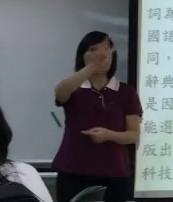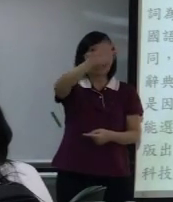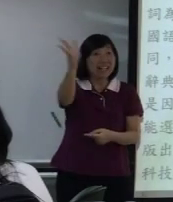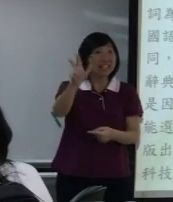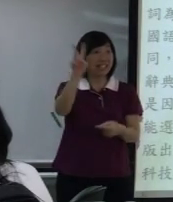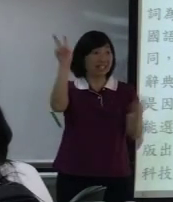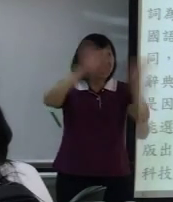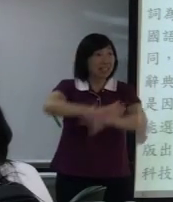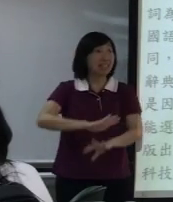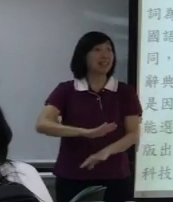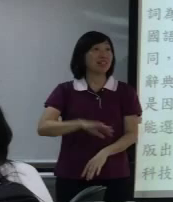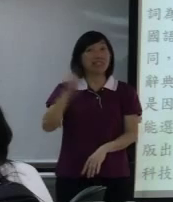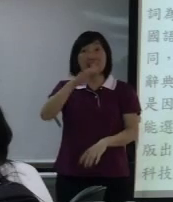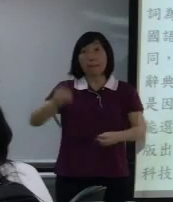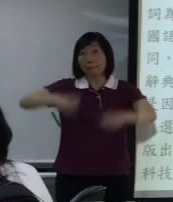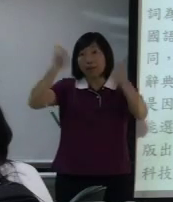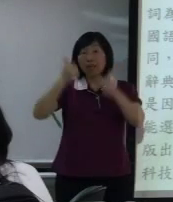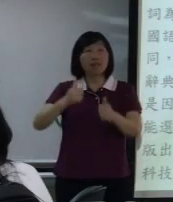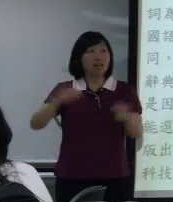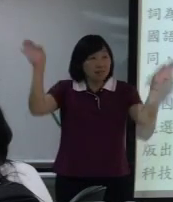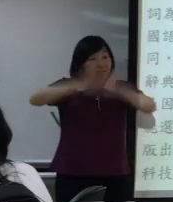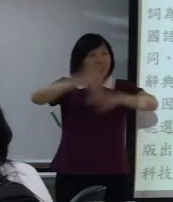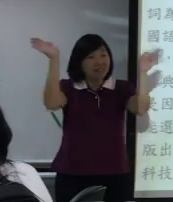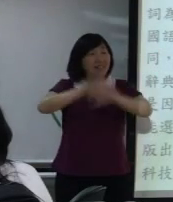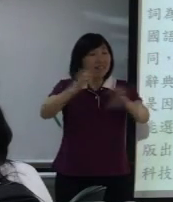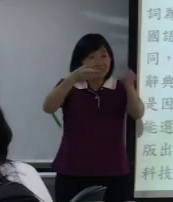2天2夜，从早到晚